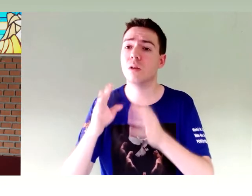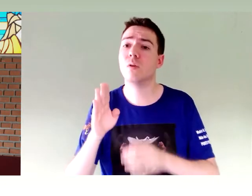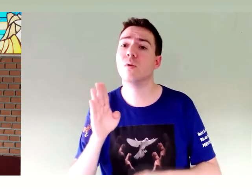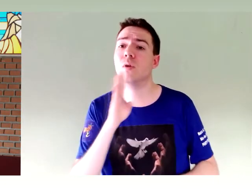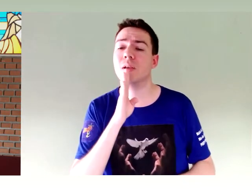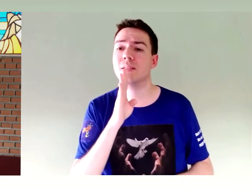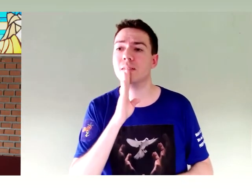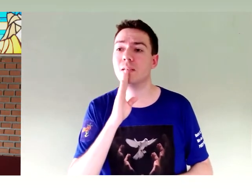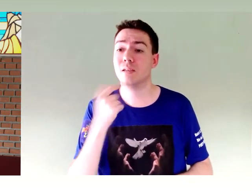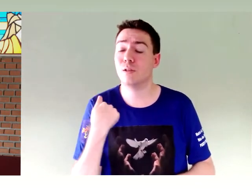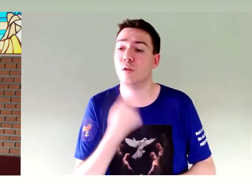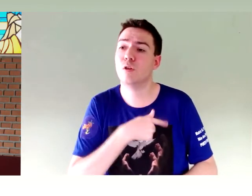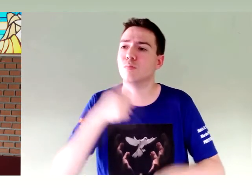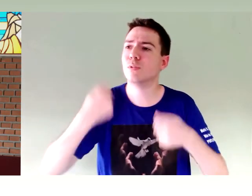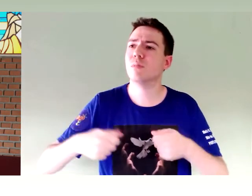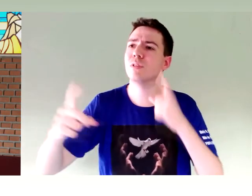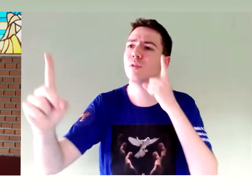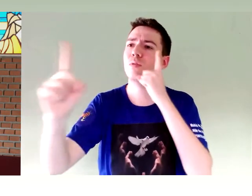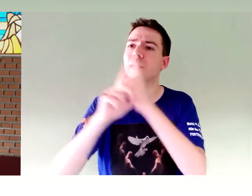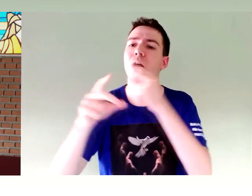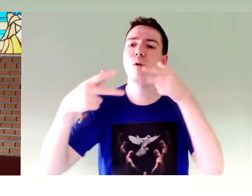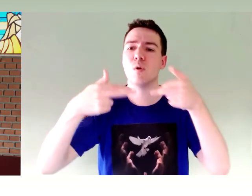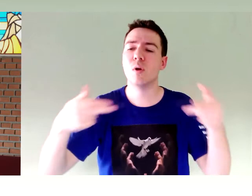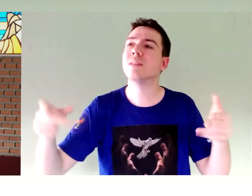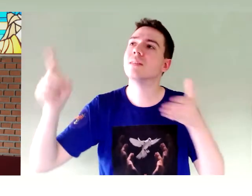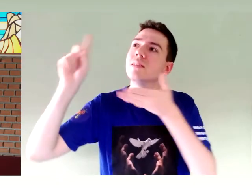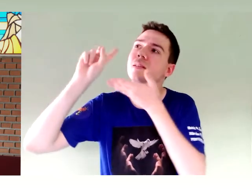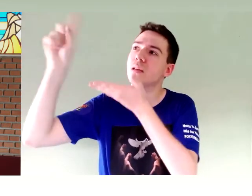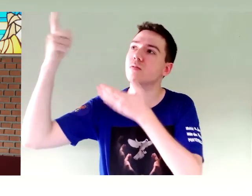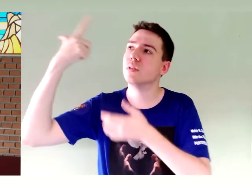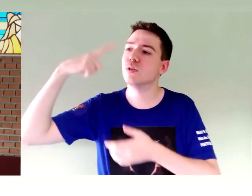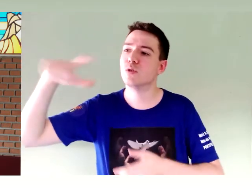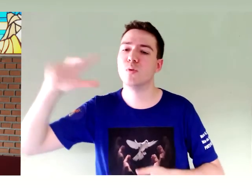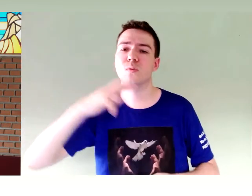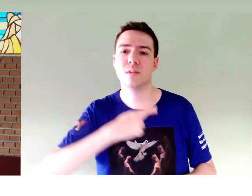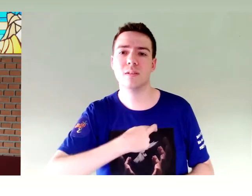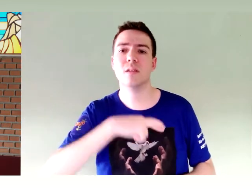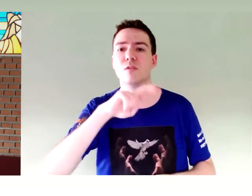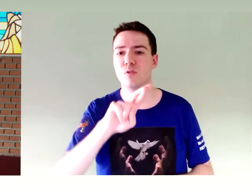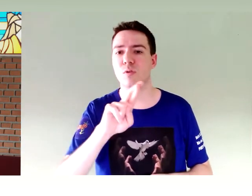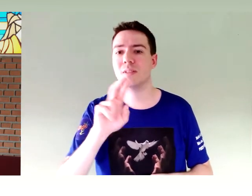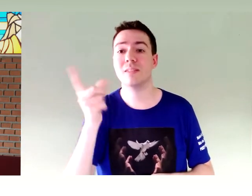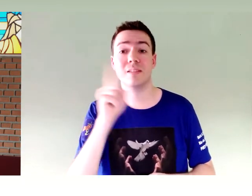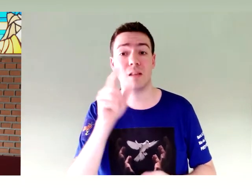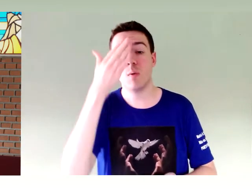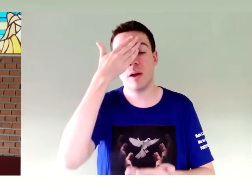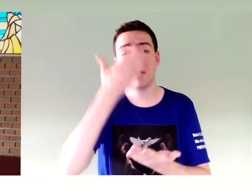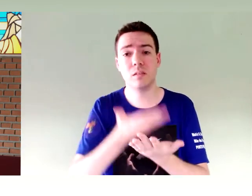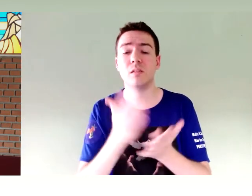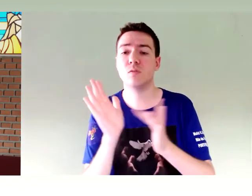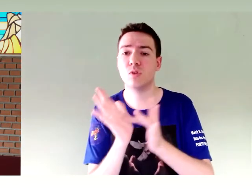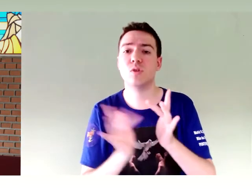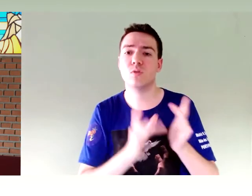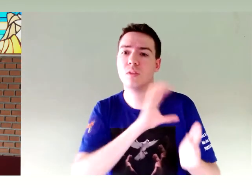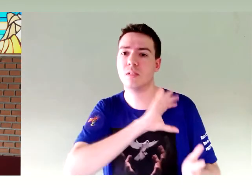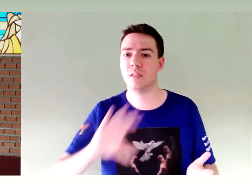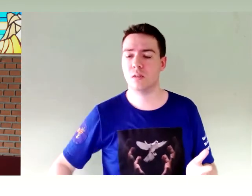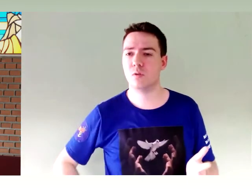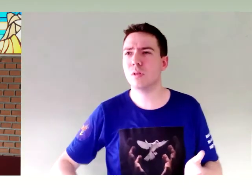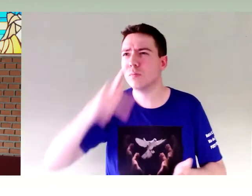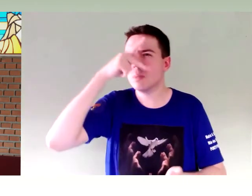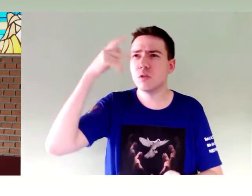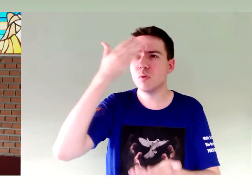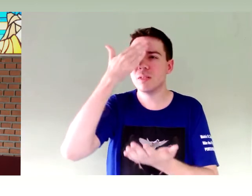que podemos encontrar elementos da presença de Deus nas outras tradições não cristãs. Os cristãos,